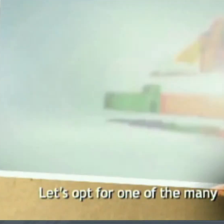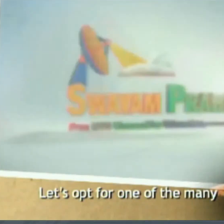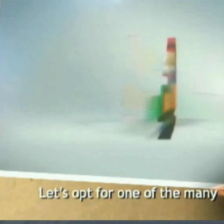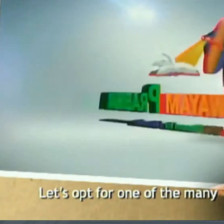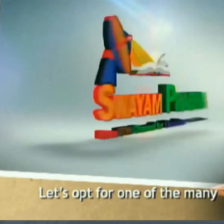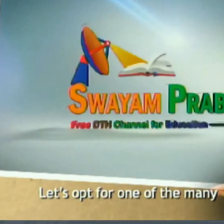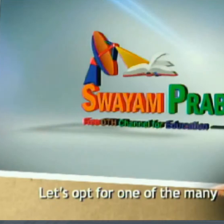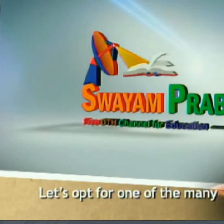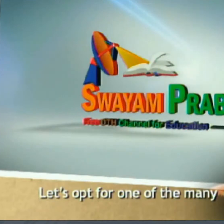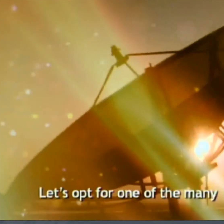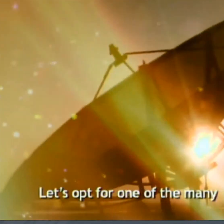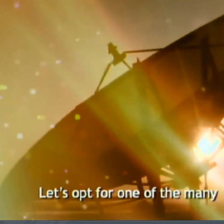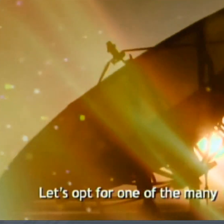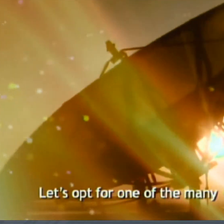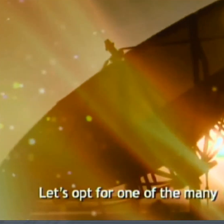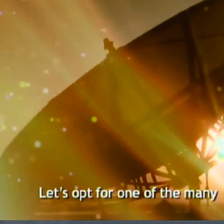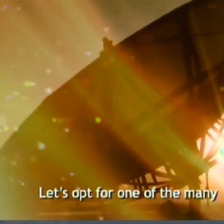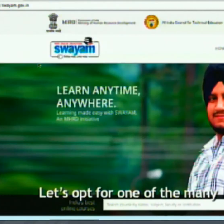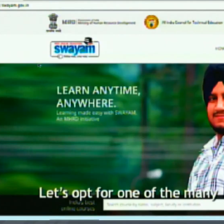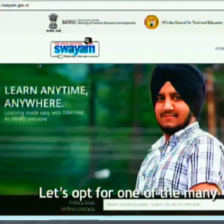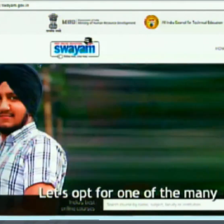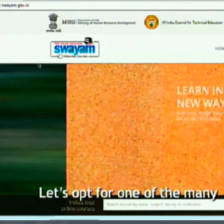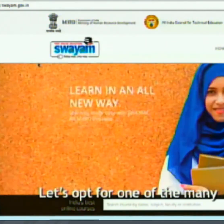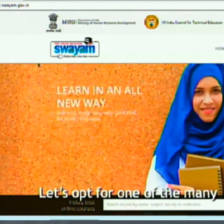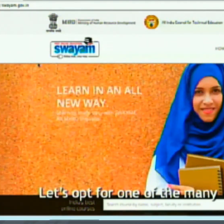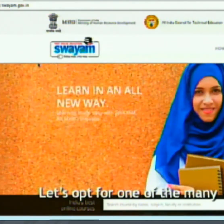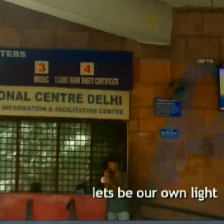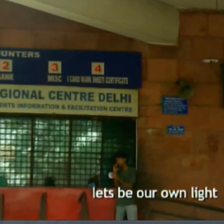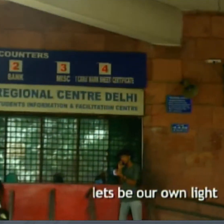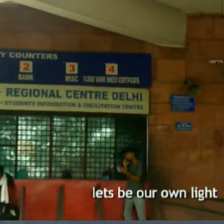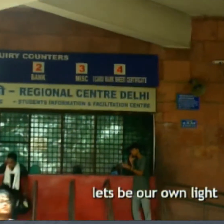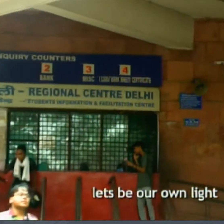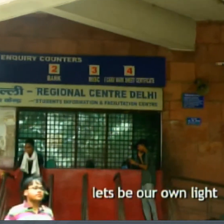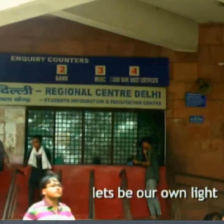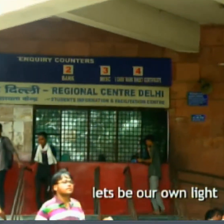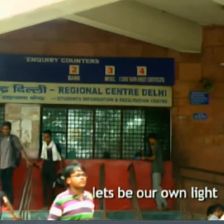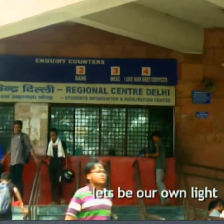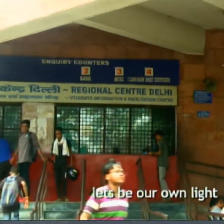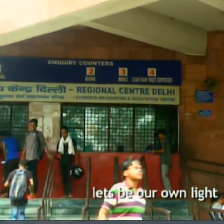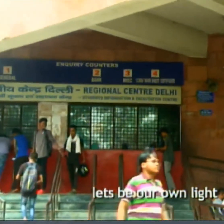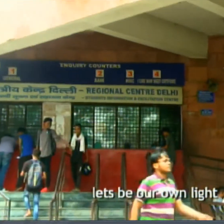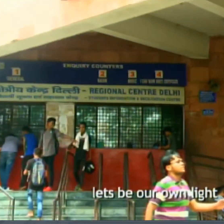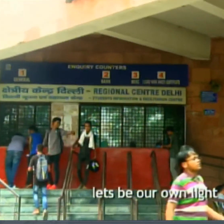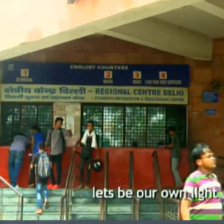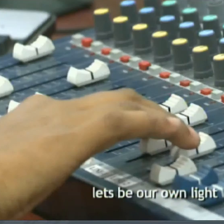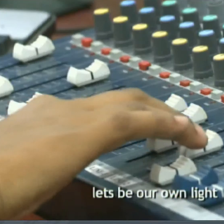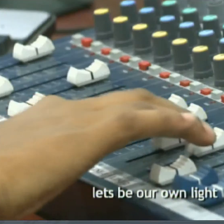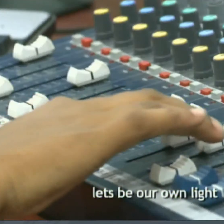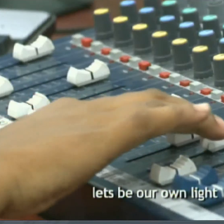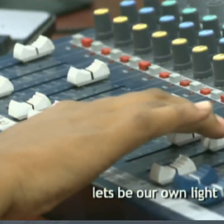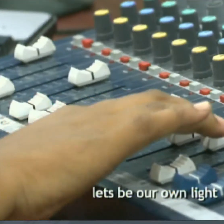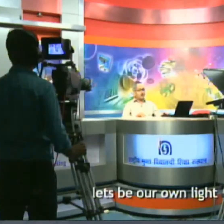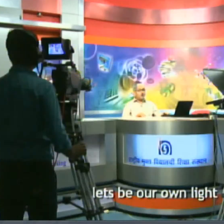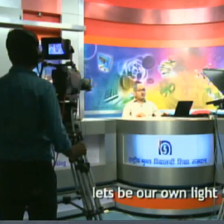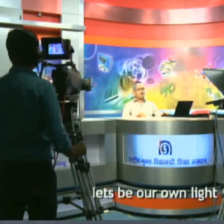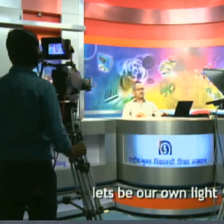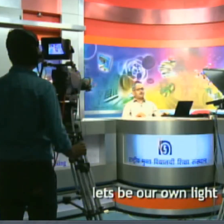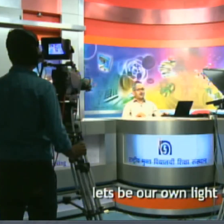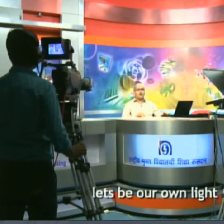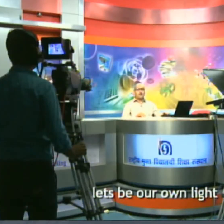मन चाहा केंद्र चुने, हम अपना दीपक स्वयं